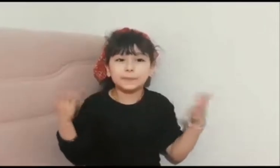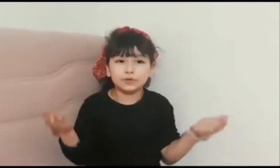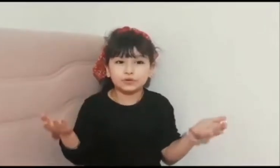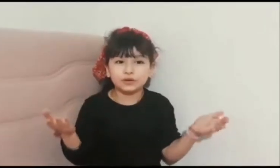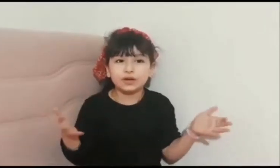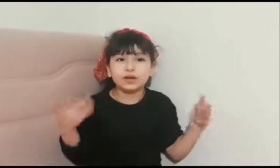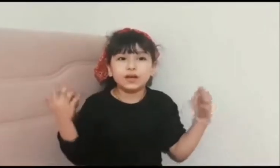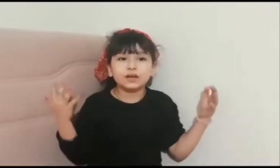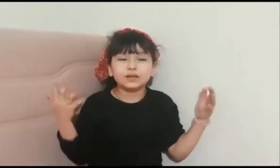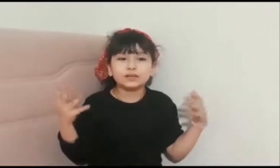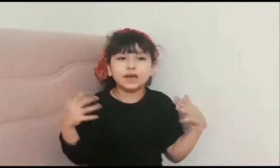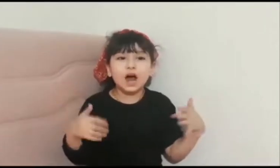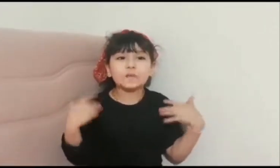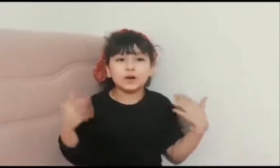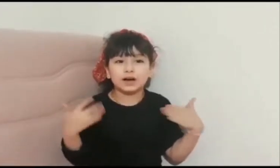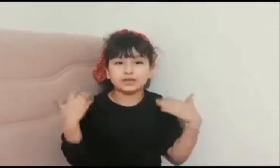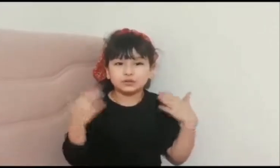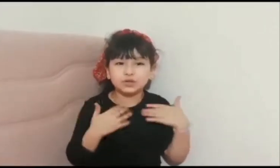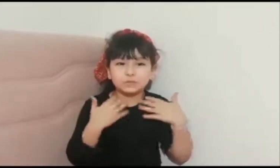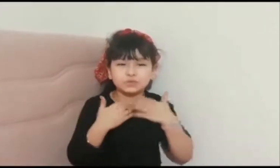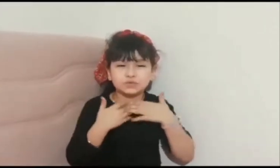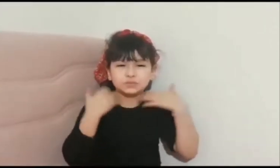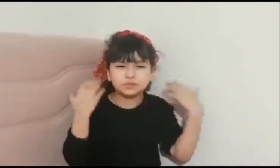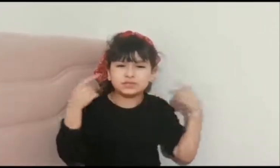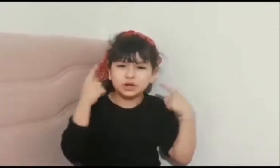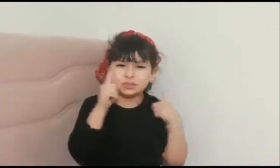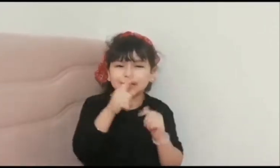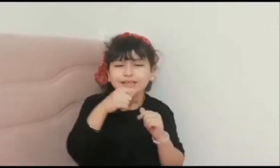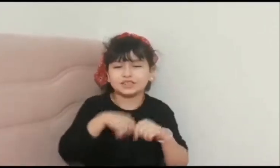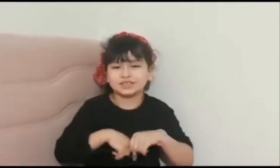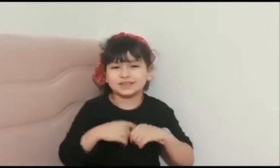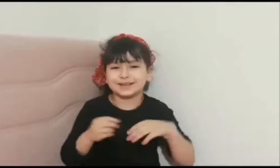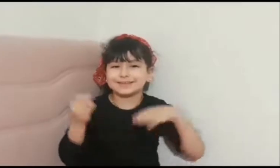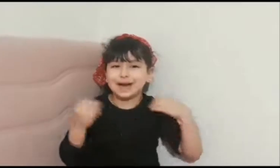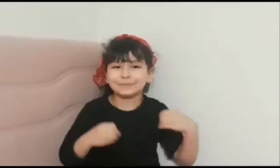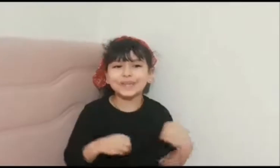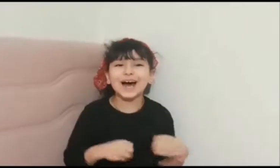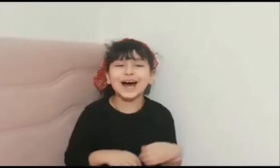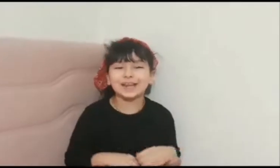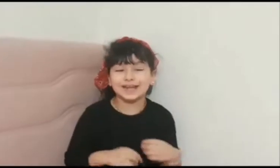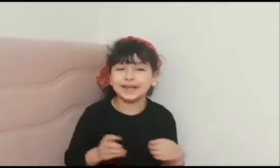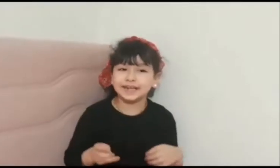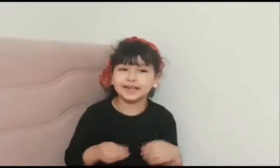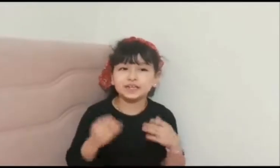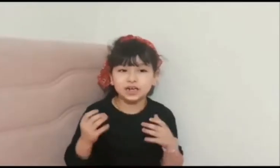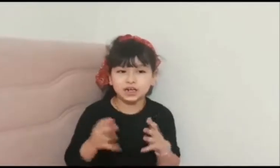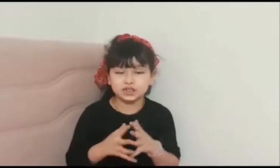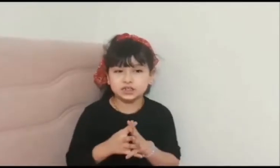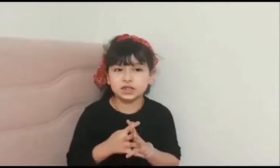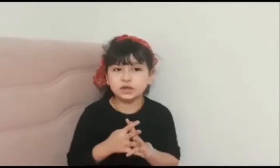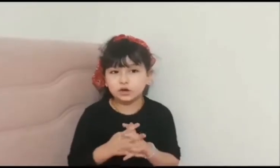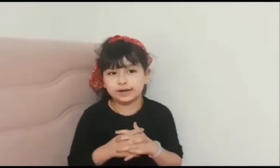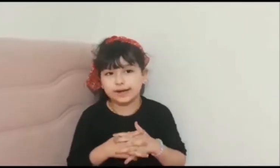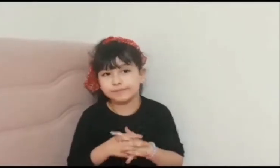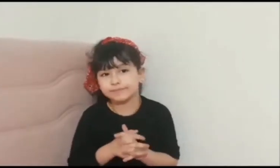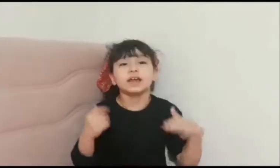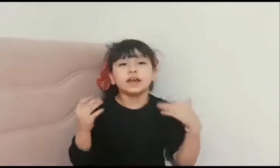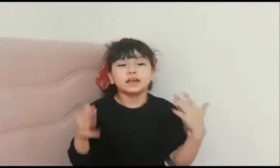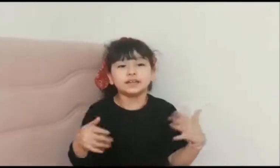bul. Dar boğazı upuzun bir çömlek içinde. Tam da leyleğin gagasına göre.